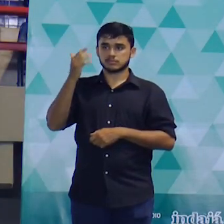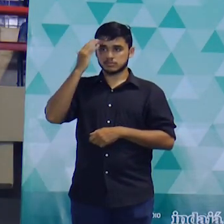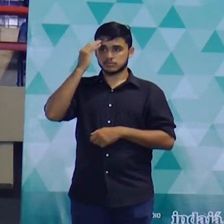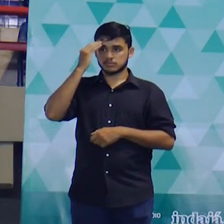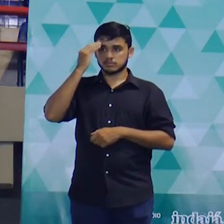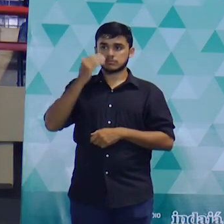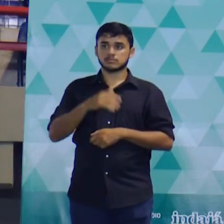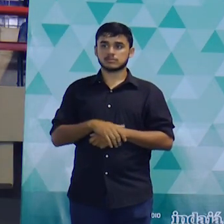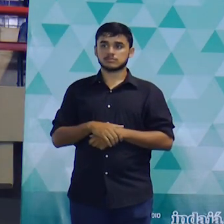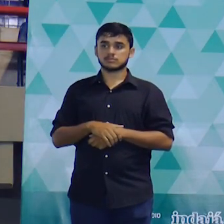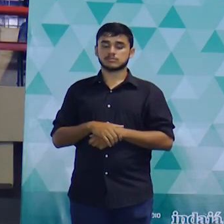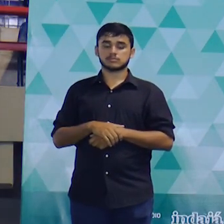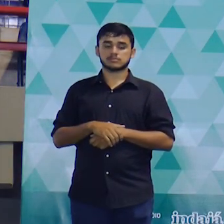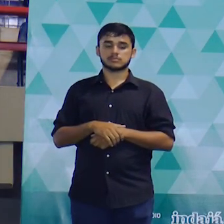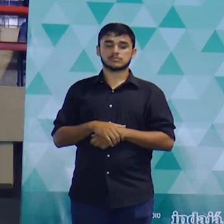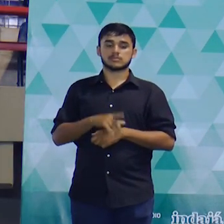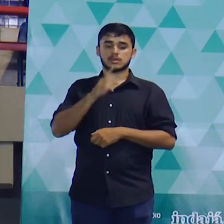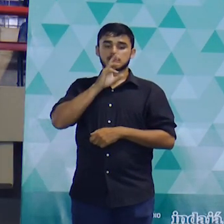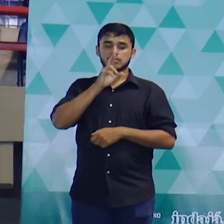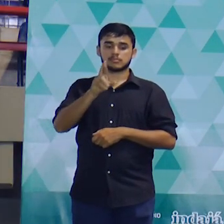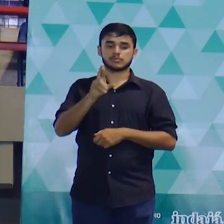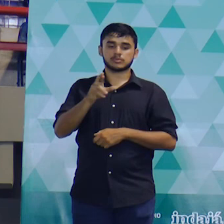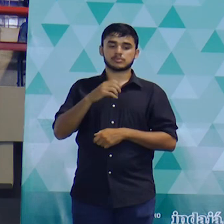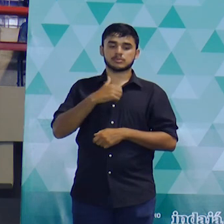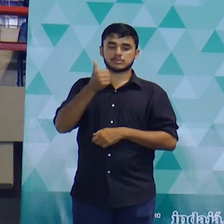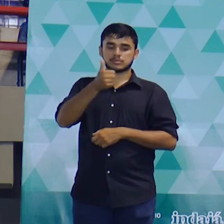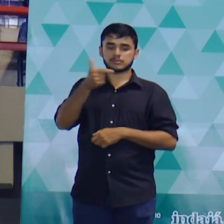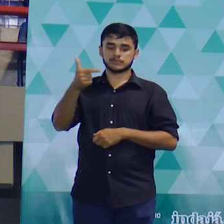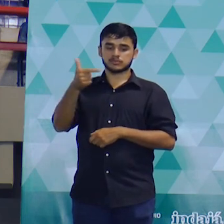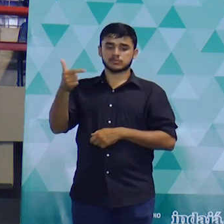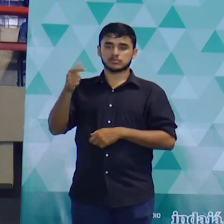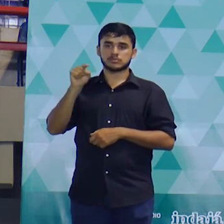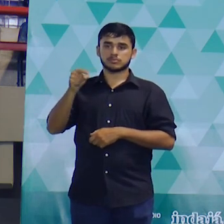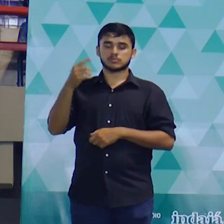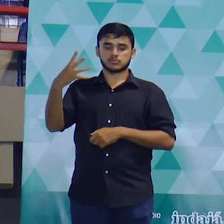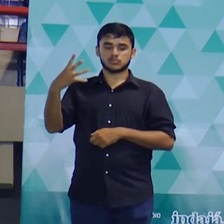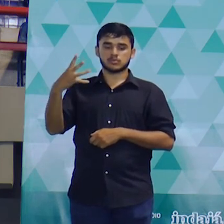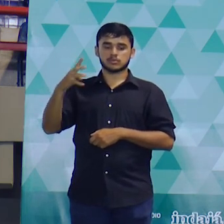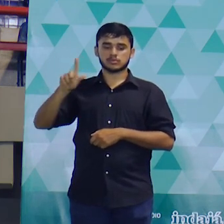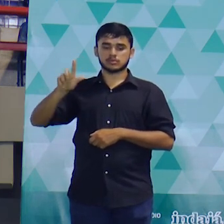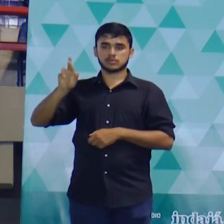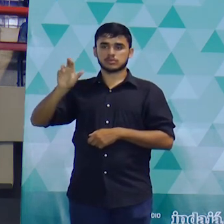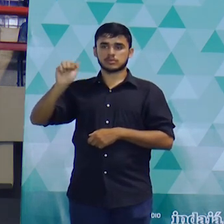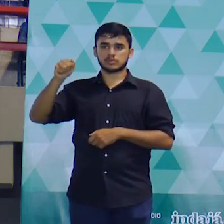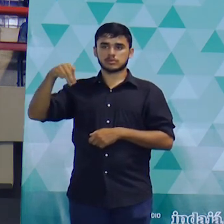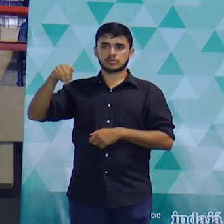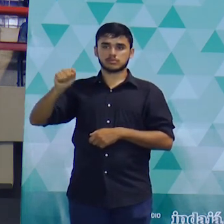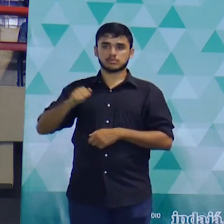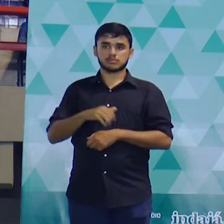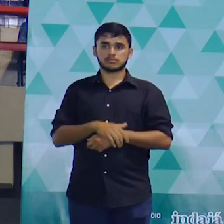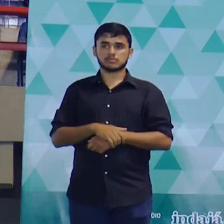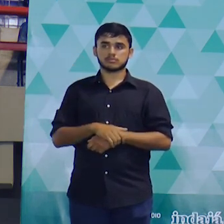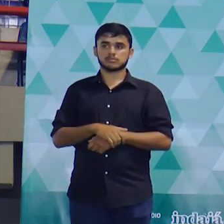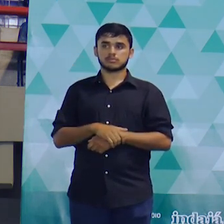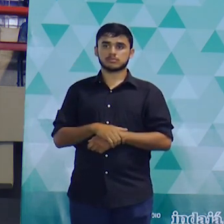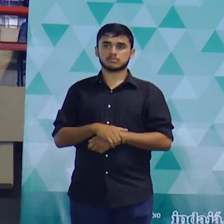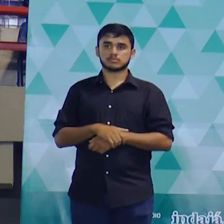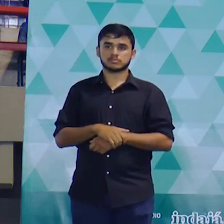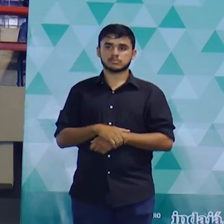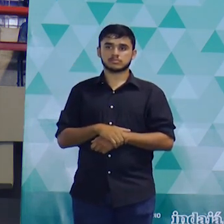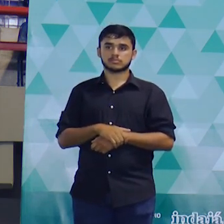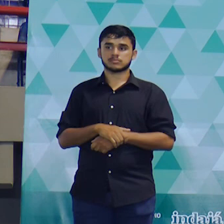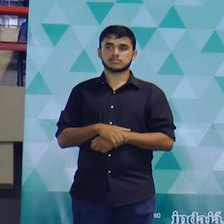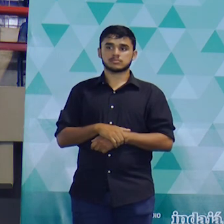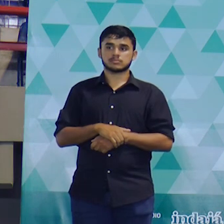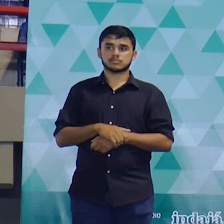122,4 gramas. Pessoal, essa é a nossa resposta, 122,4, e você marque a letra C. Ó, aqui tem uma correçãozinha para